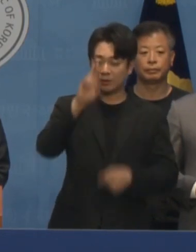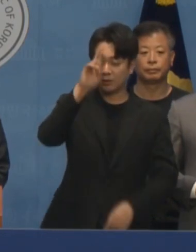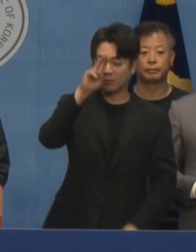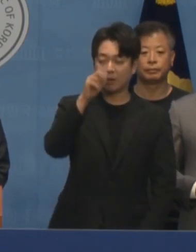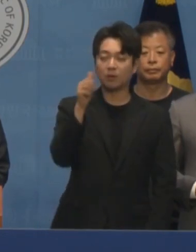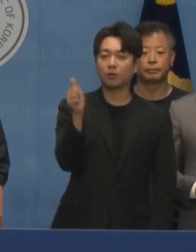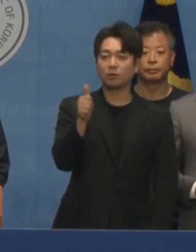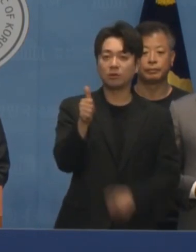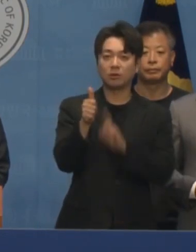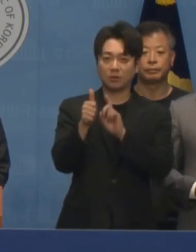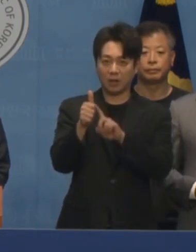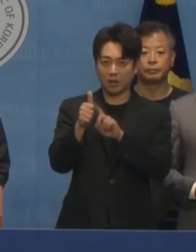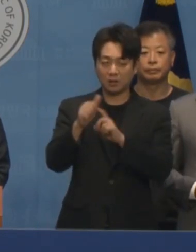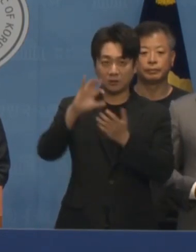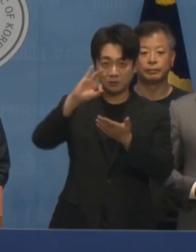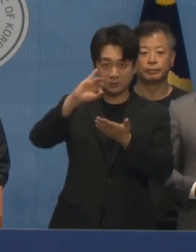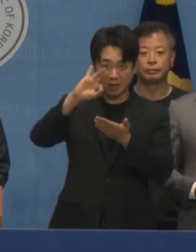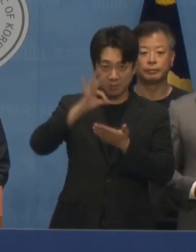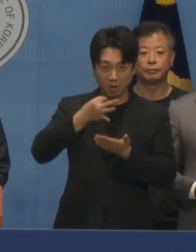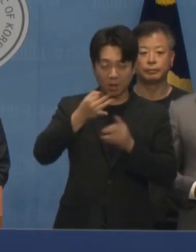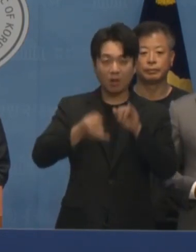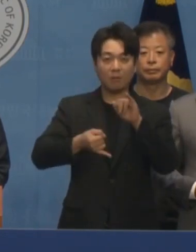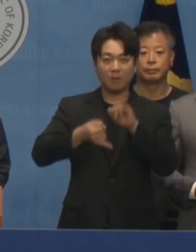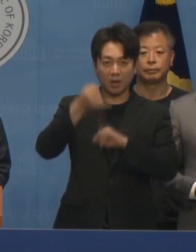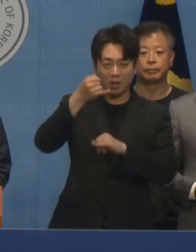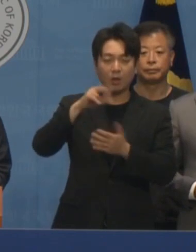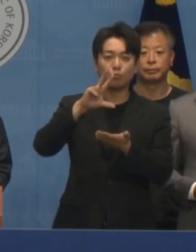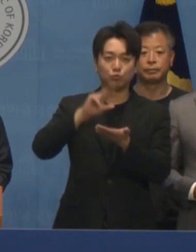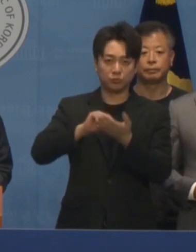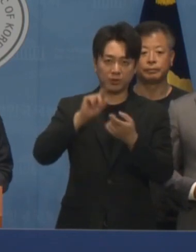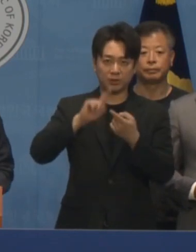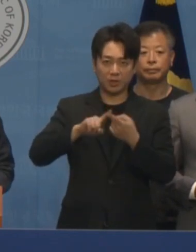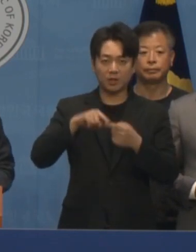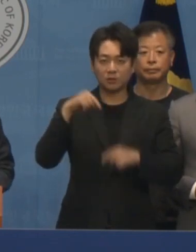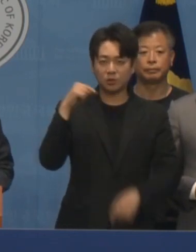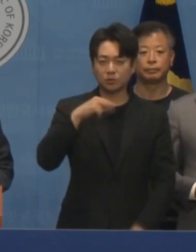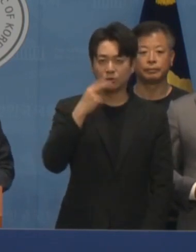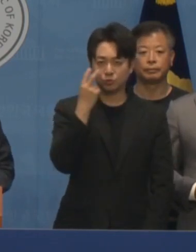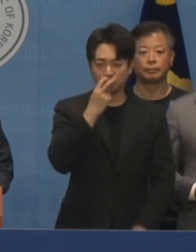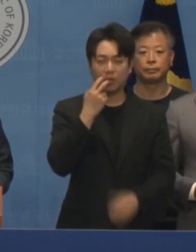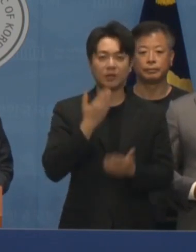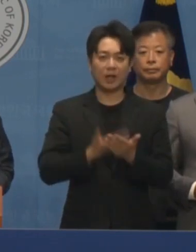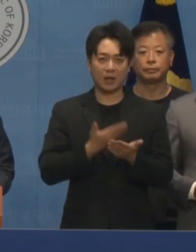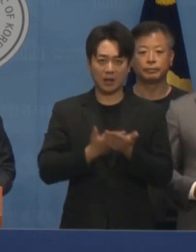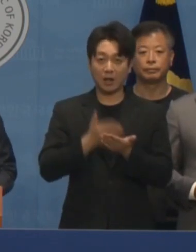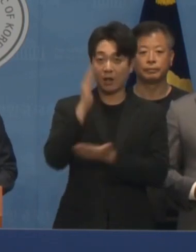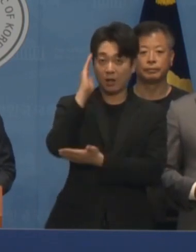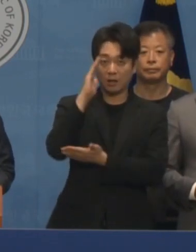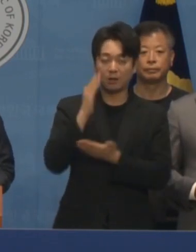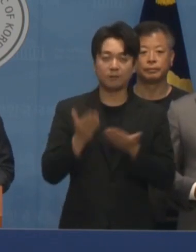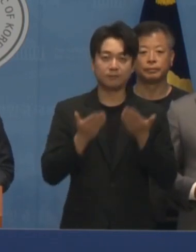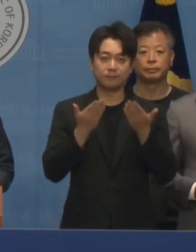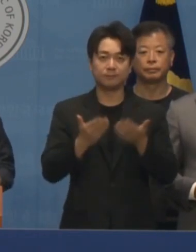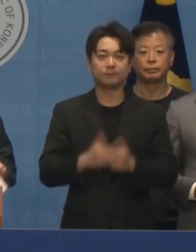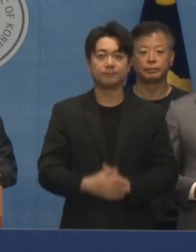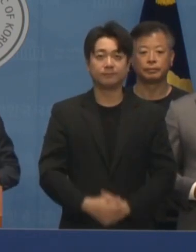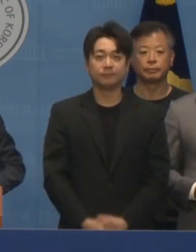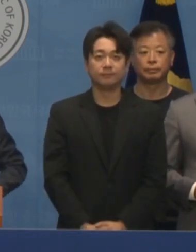문제 해결과 이에 대한 검찰과 재판부의 철저한 수사를 촉구하기 위해 오늘 기자회견을